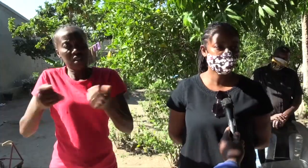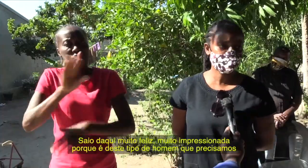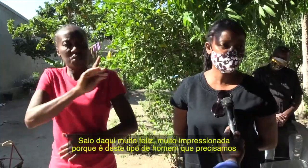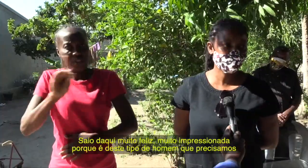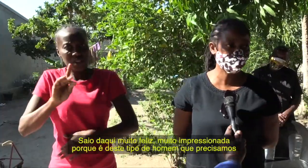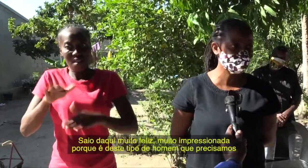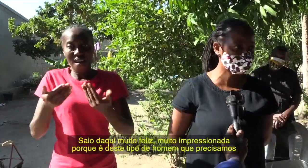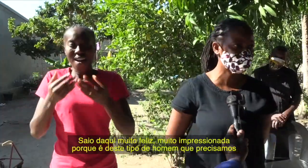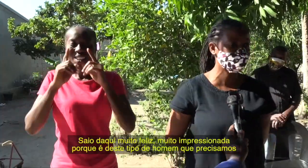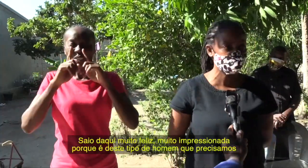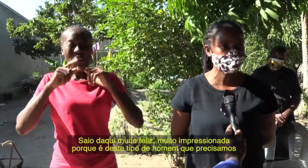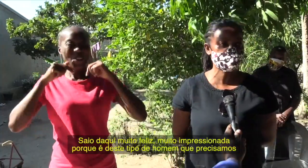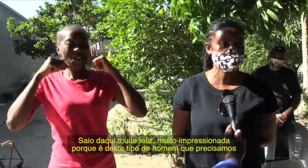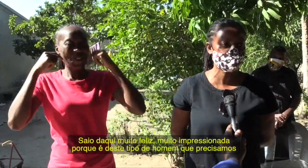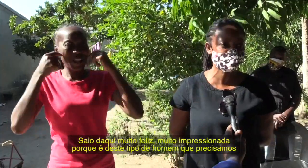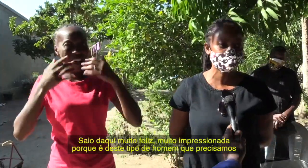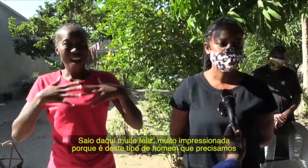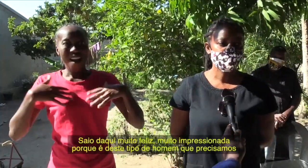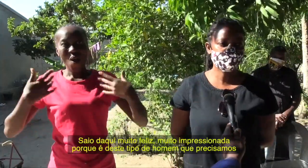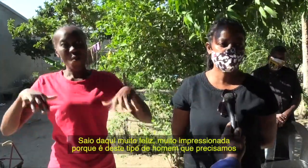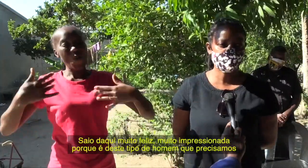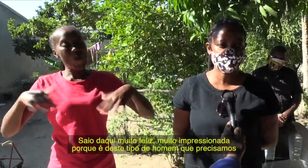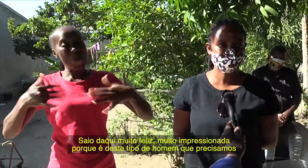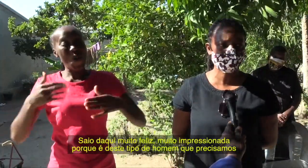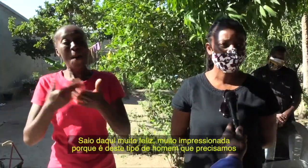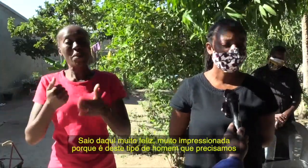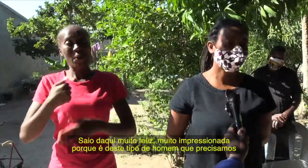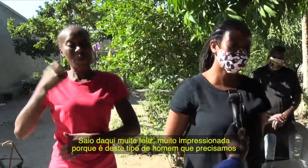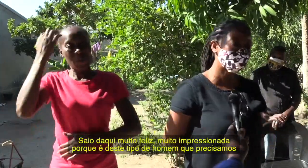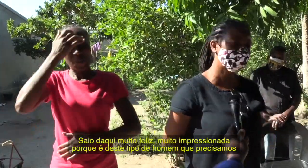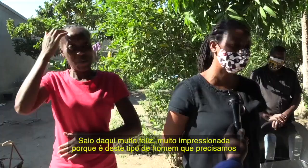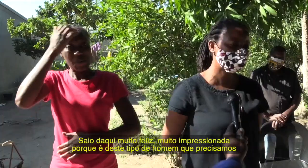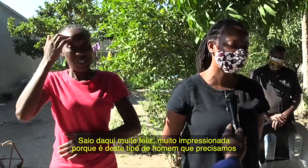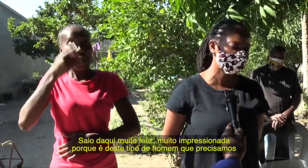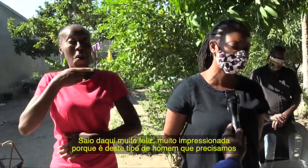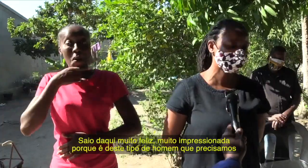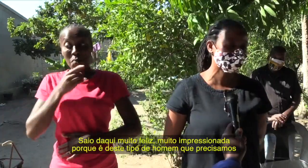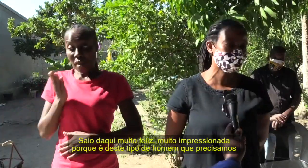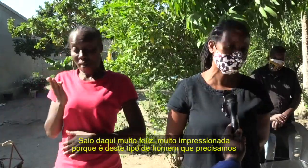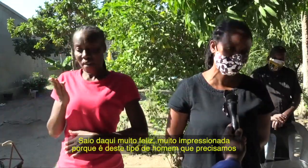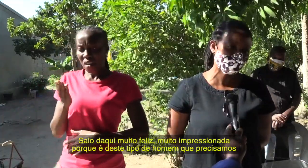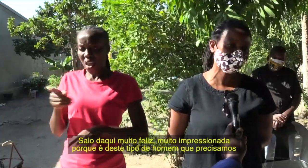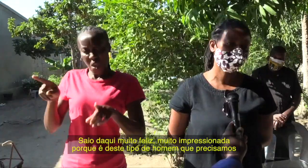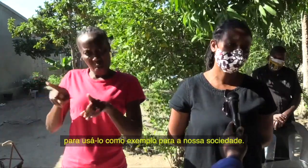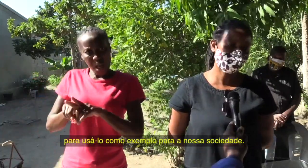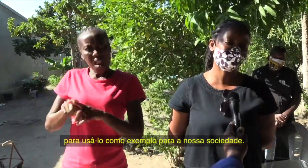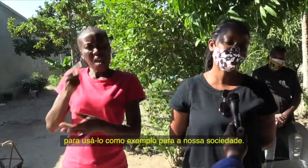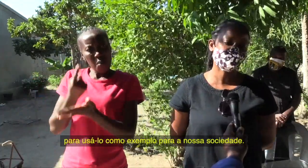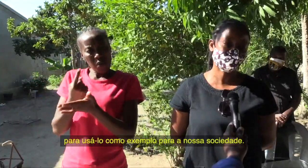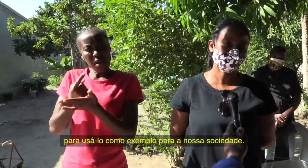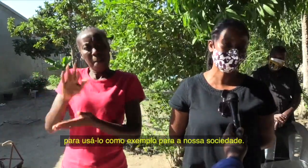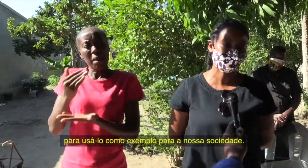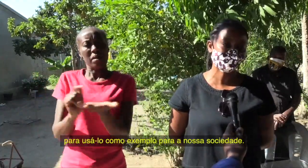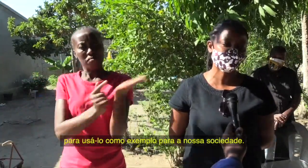então saio daqui muito feliz muito impressionada porque eu acho que é este tipo de homem que nós precisamos para usar como